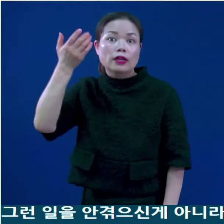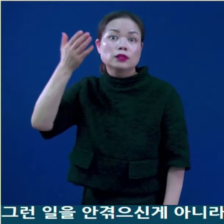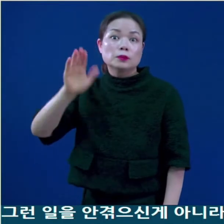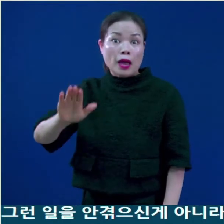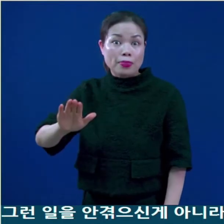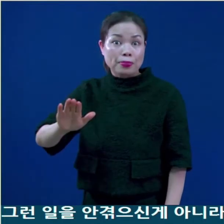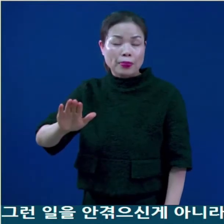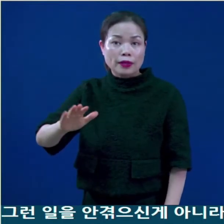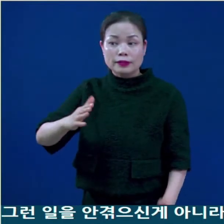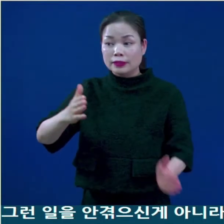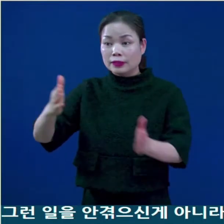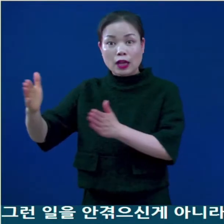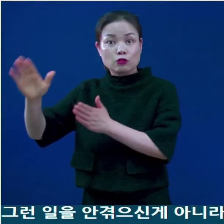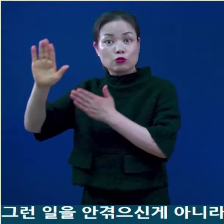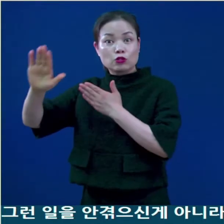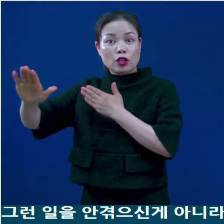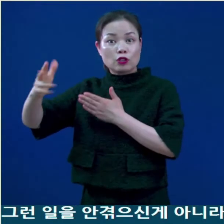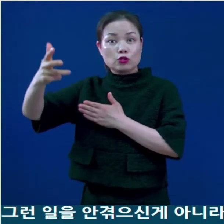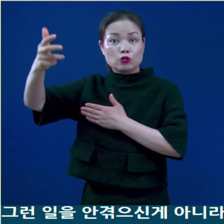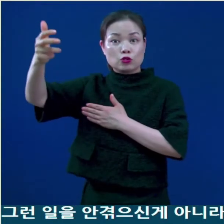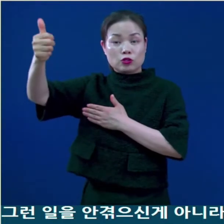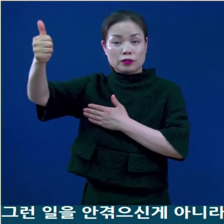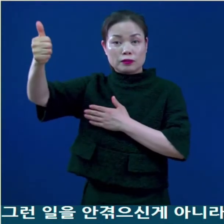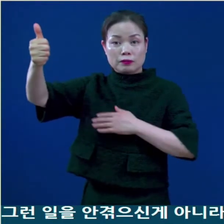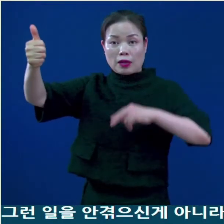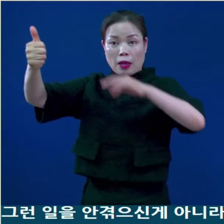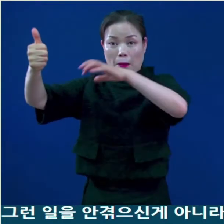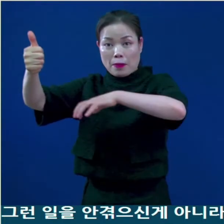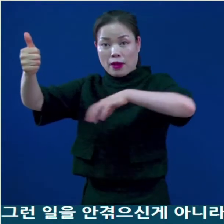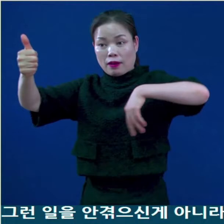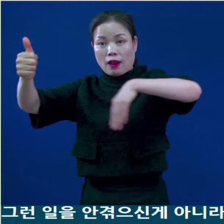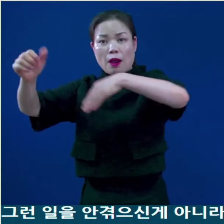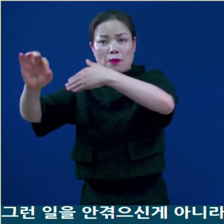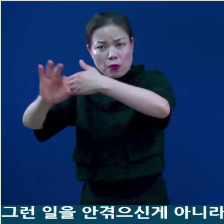다 지나가서 주님 손에 딱 가게 되면